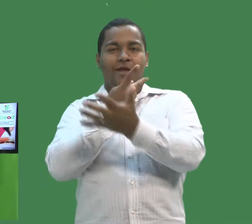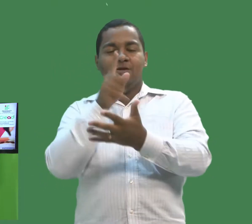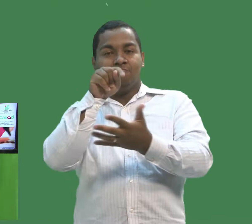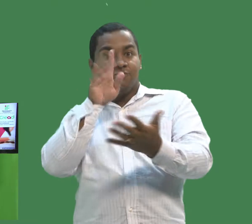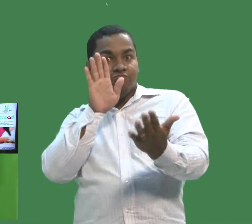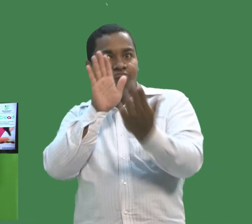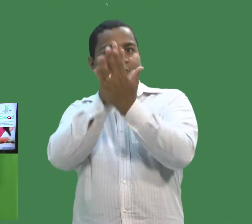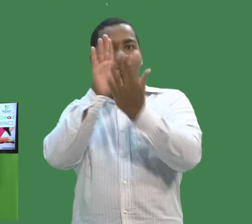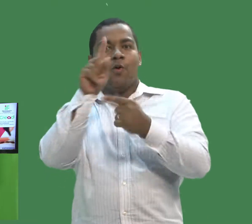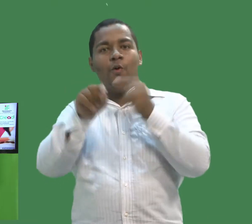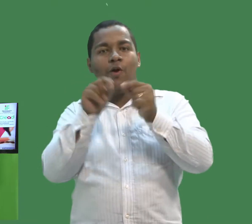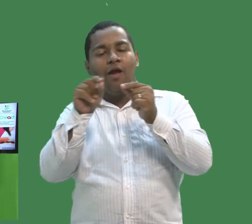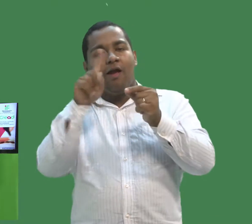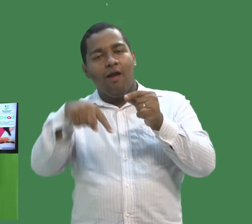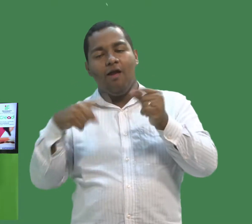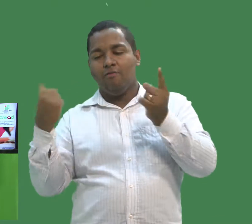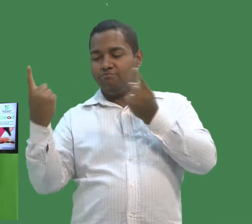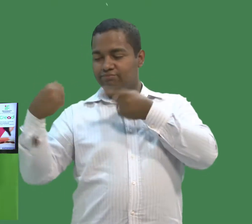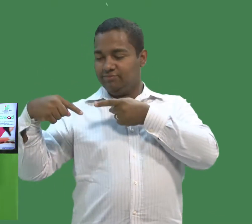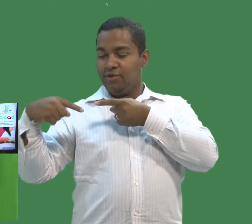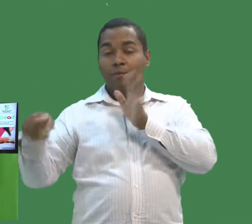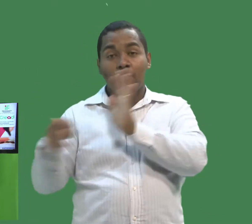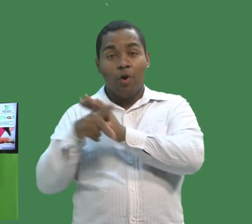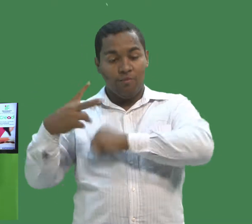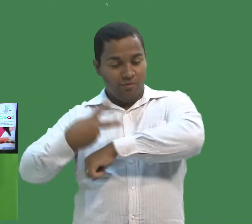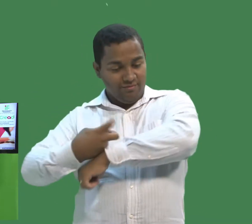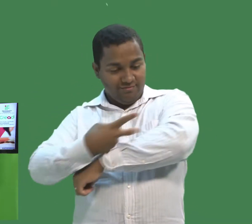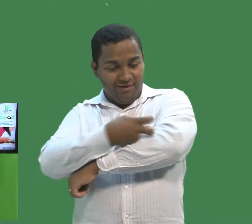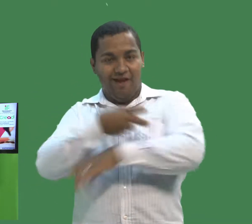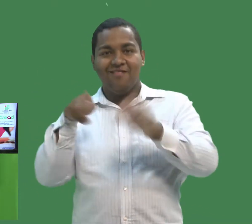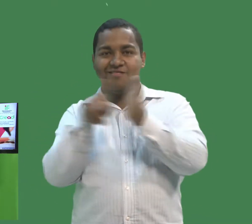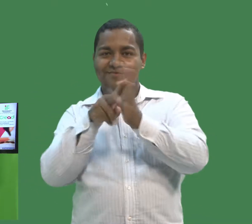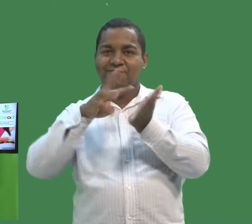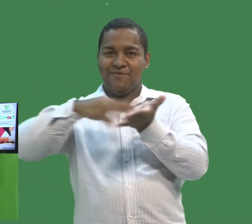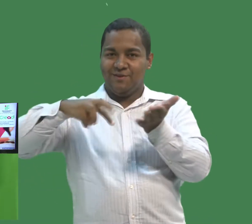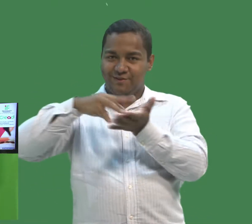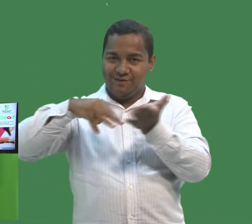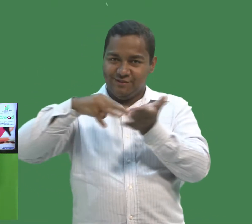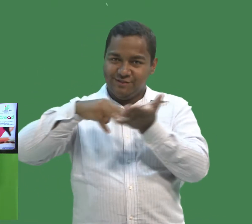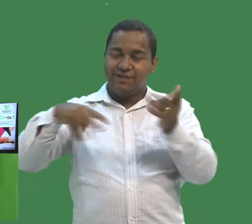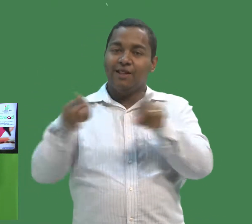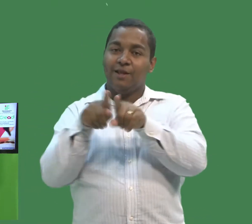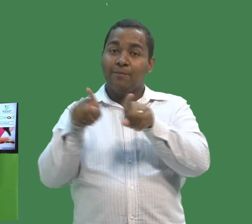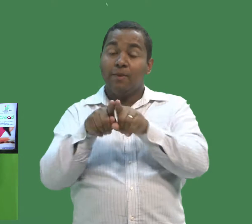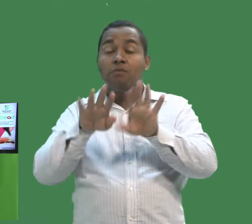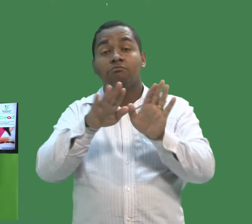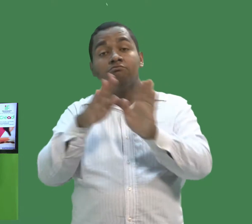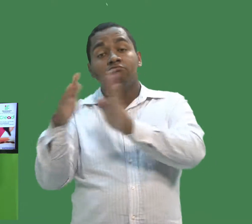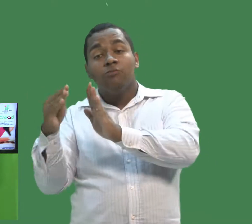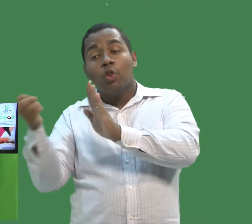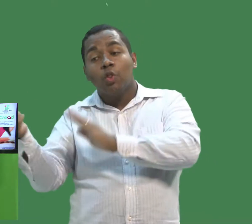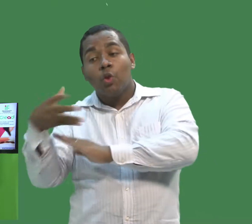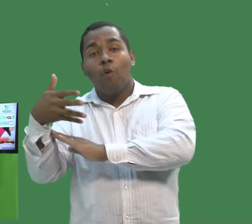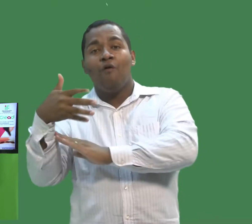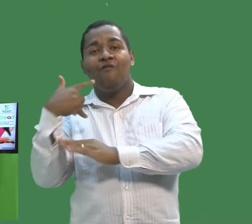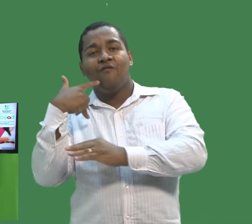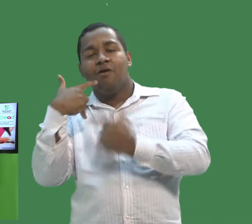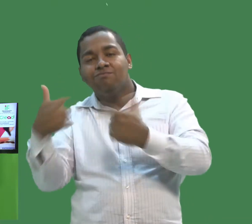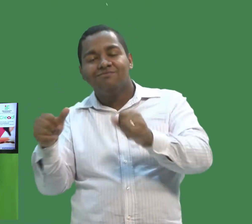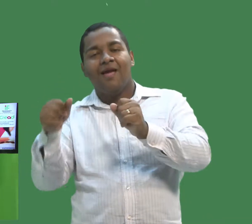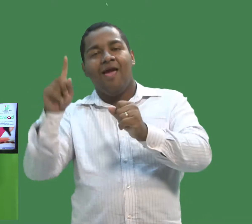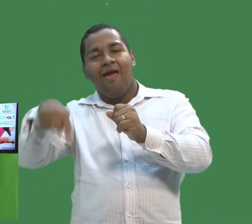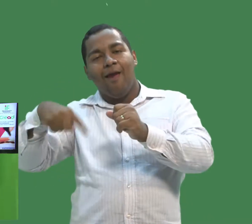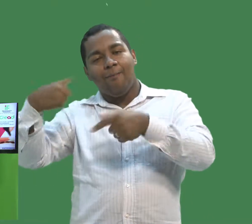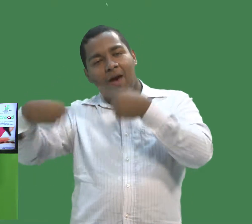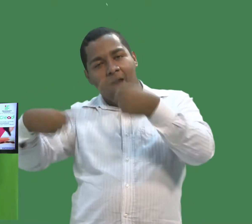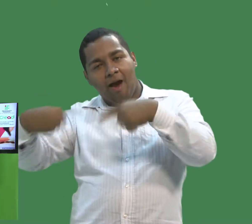grande impacto sobre o ponto de vista epistemológico e metodológico. Além disso, uma nova abordagem sobre a linguagem verbal